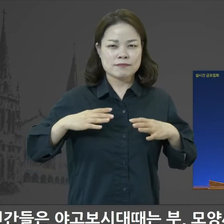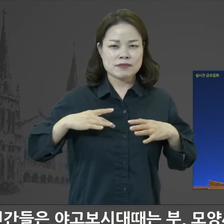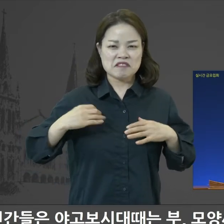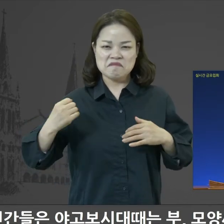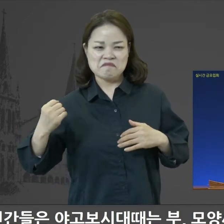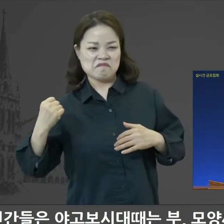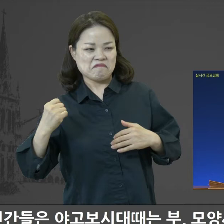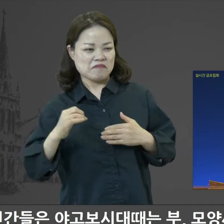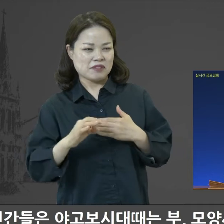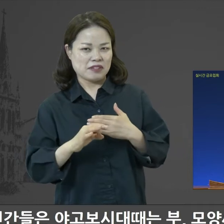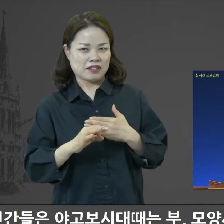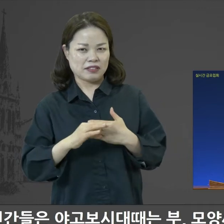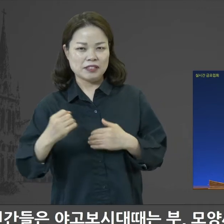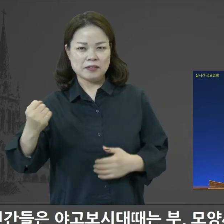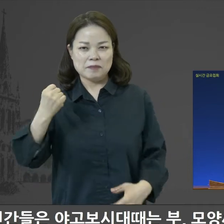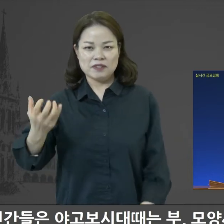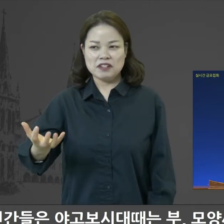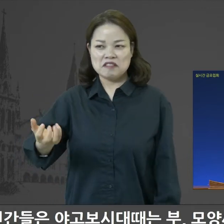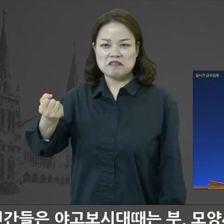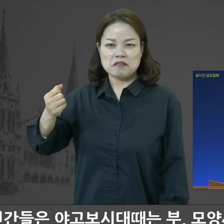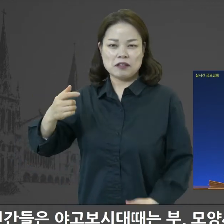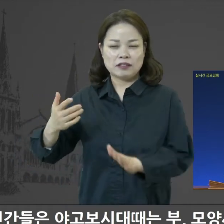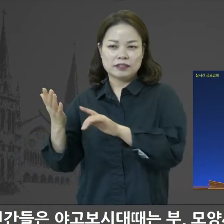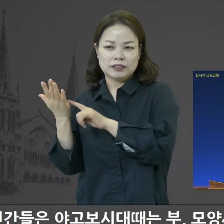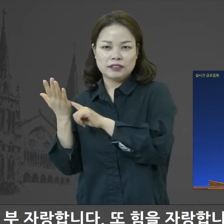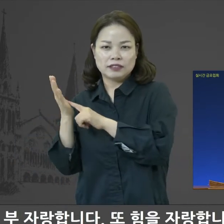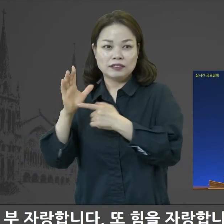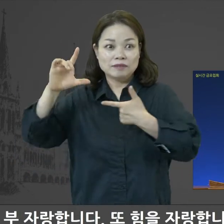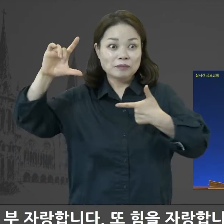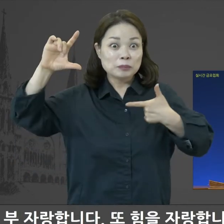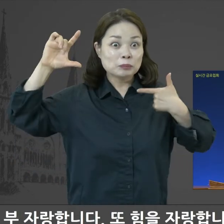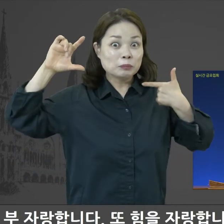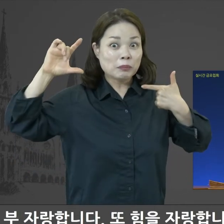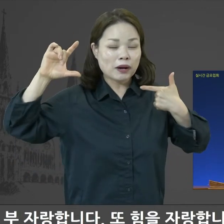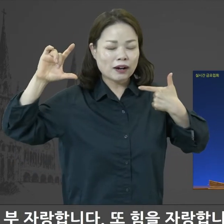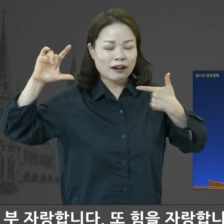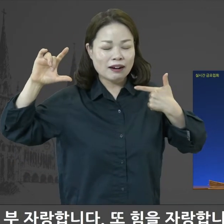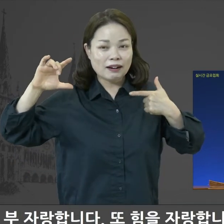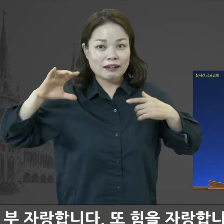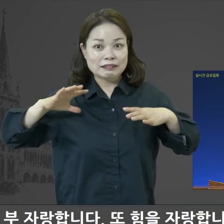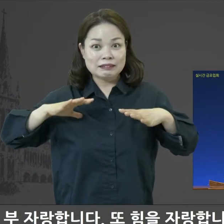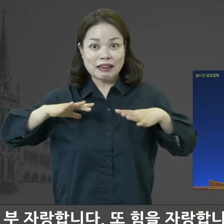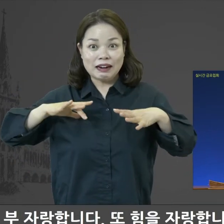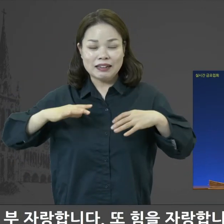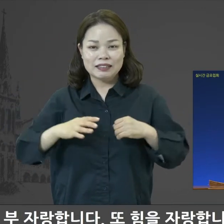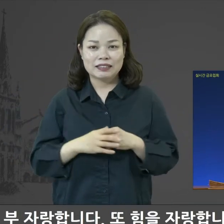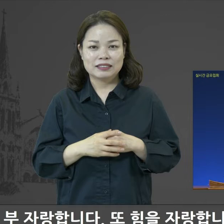좀 있으시면 그 힘 있는 것을 드러내려고 노력을 합니다. 또 우리 많이 자랑하는 게